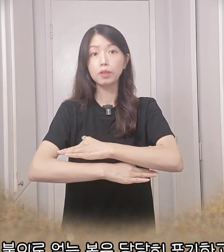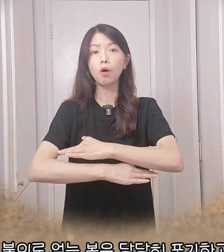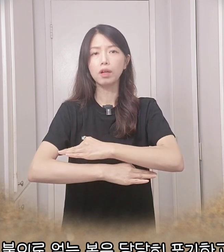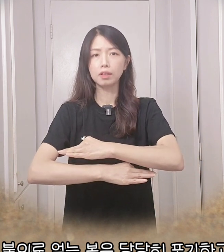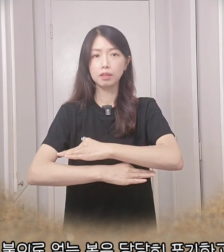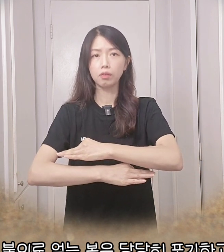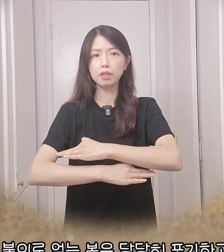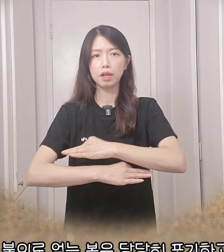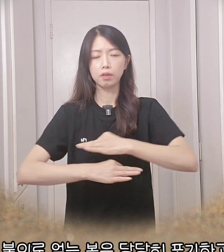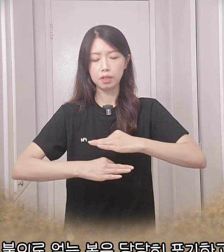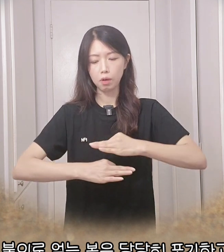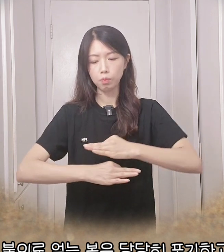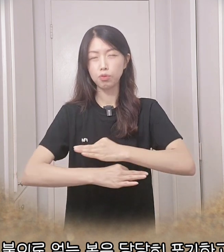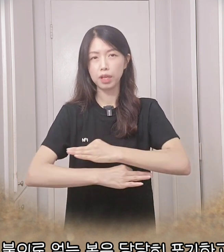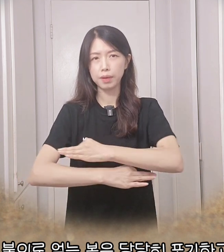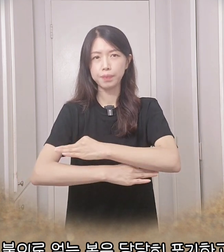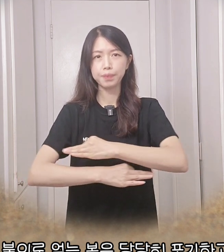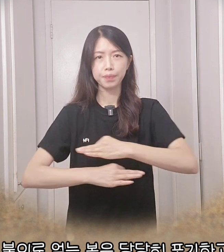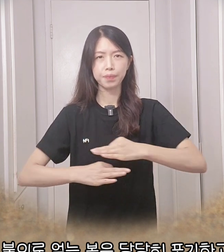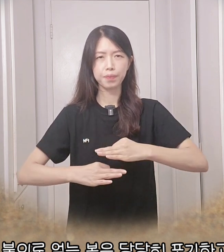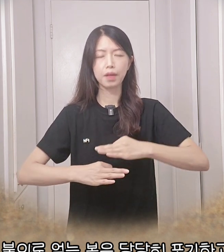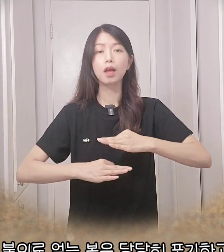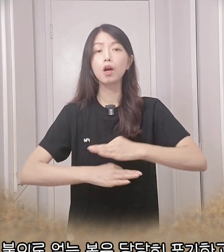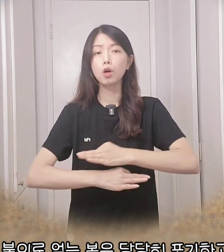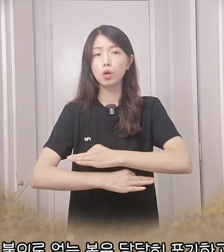양소매로 들어가는 그런 뜻이에요. 그래서